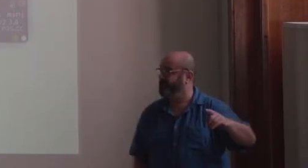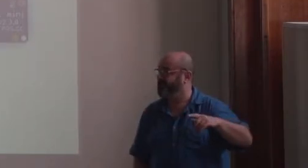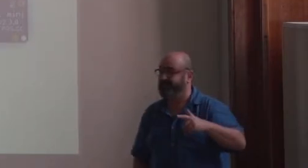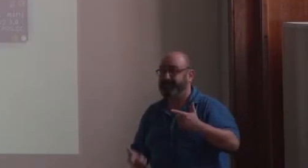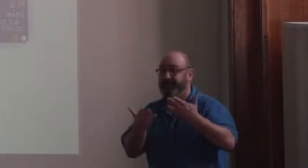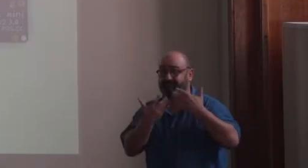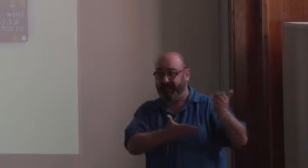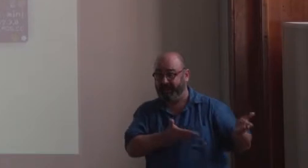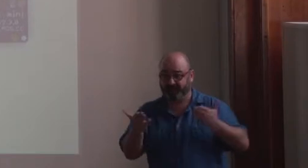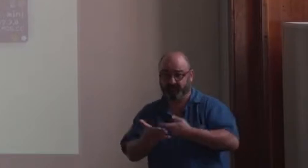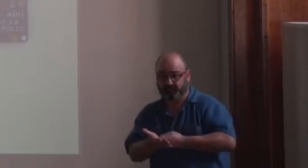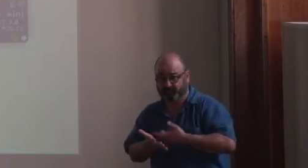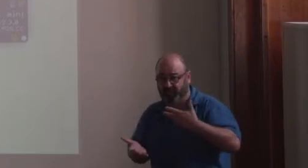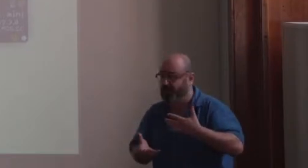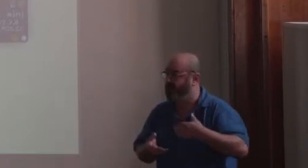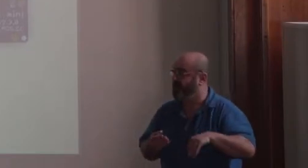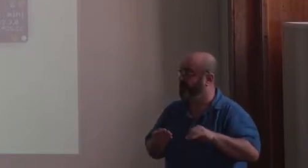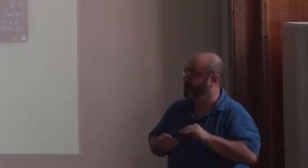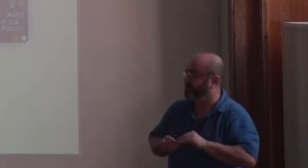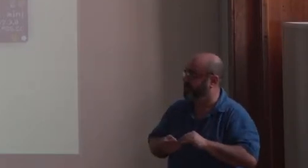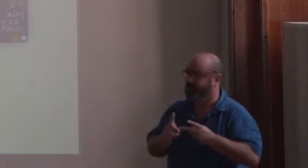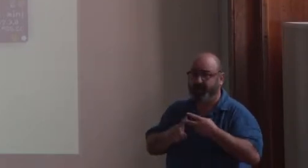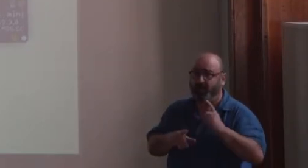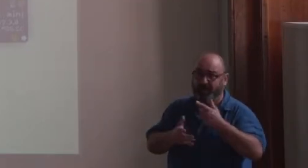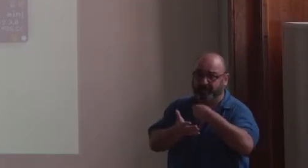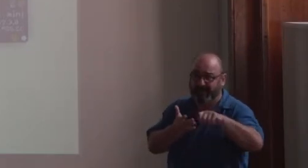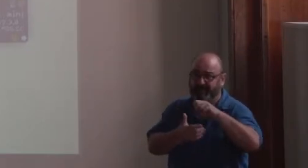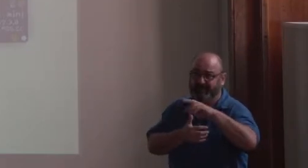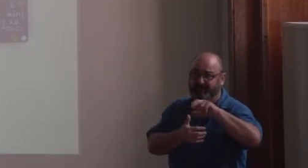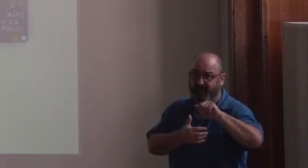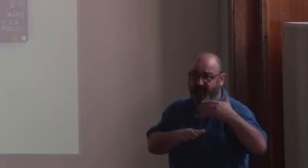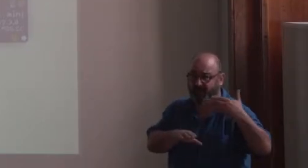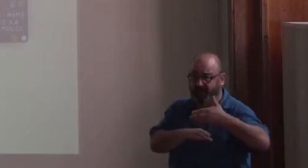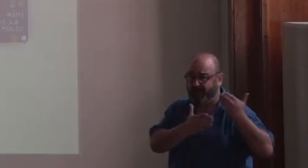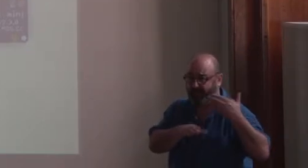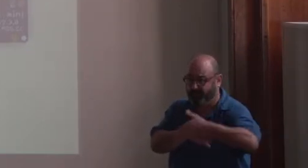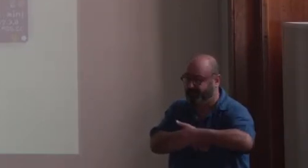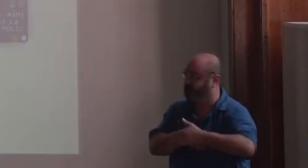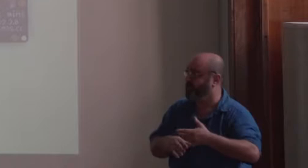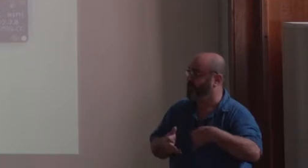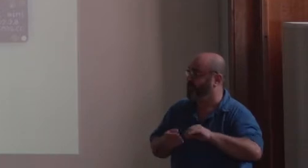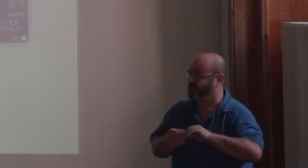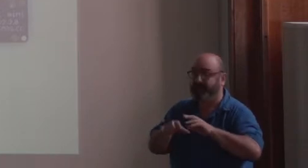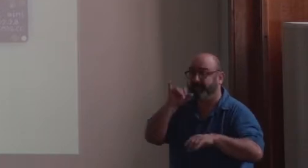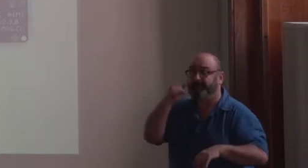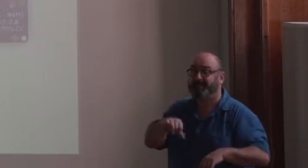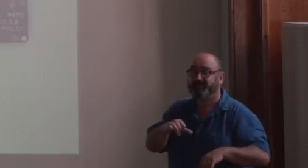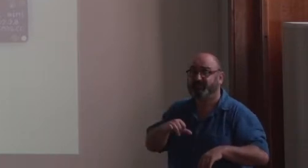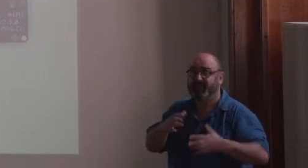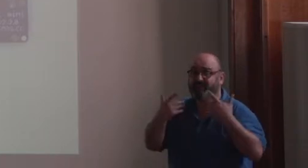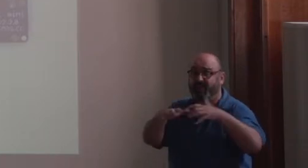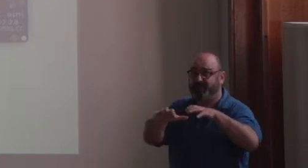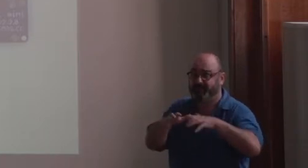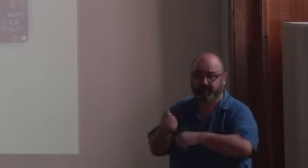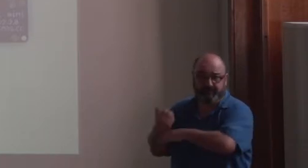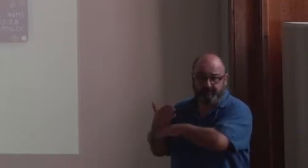Les frais de livraison sont chers. Vous êtes sûr de payer la TVA à l'importation. Et en tout cas, en Belgique, il y a des frais administratifs du fait